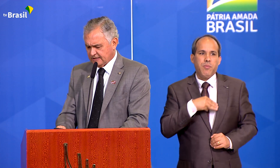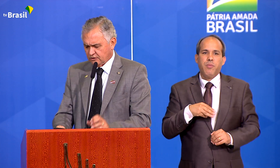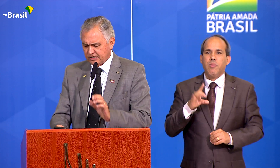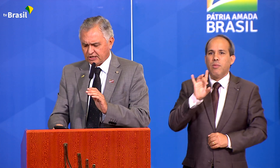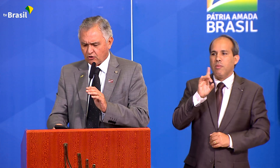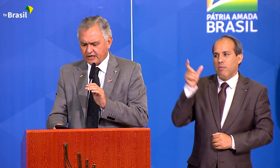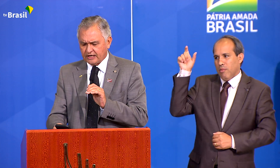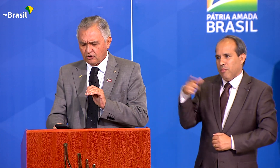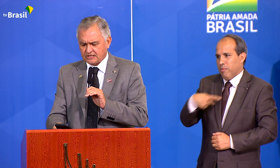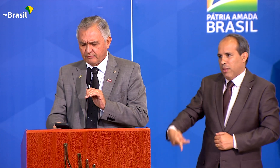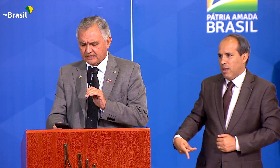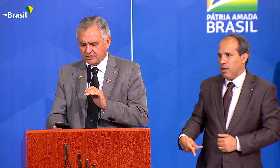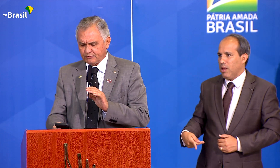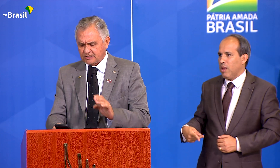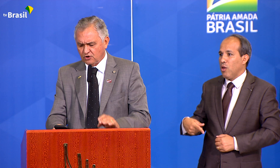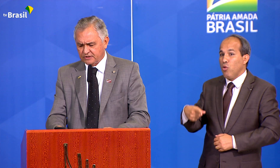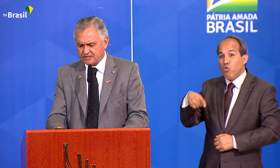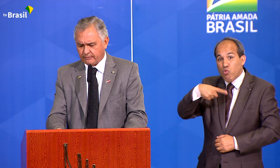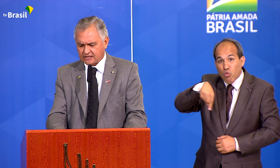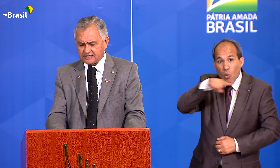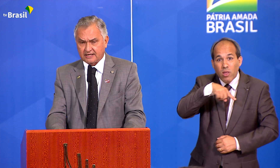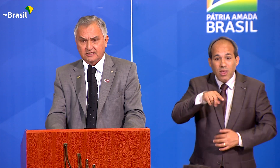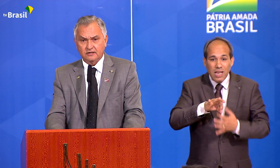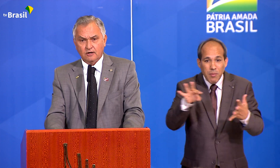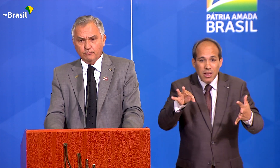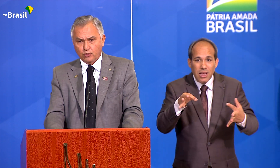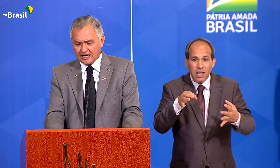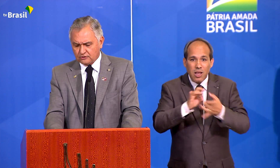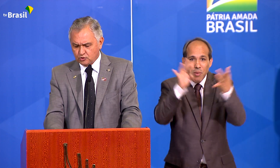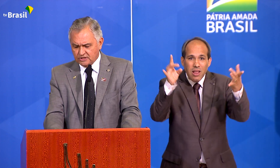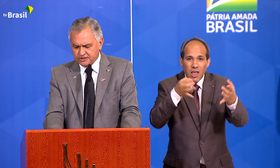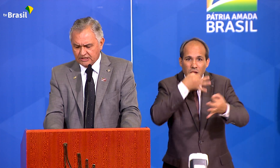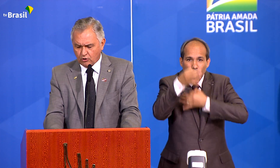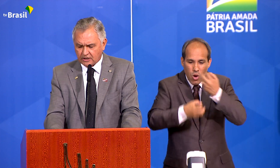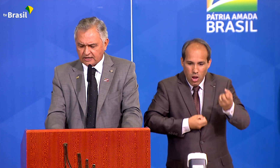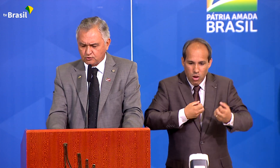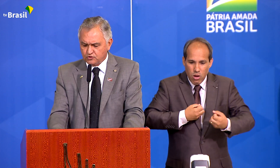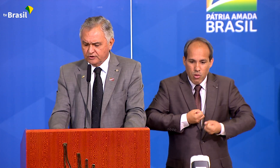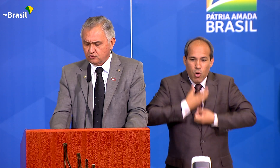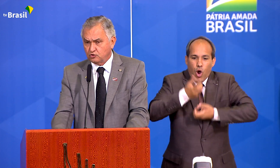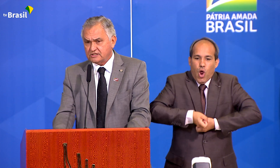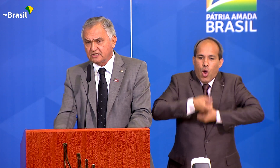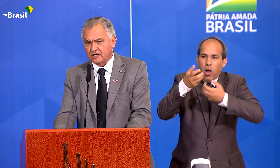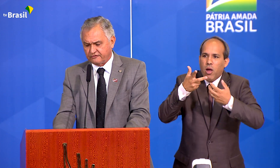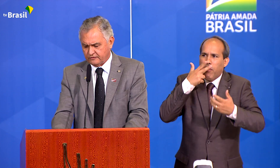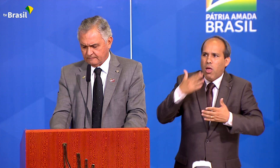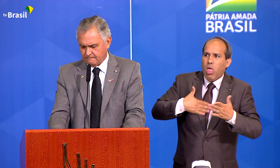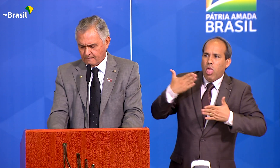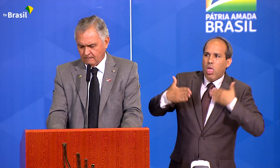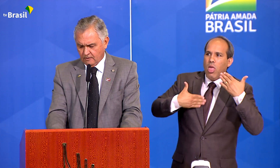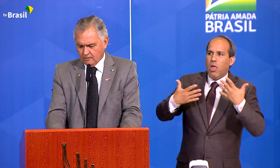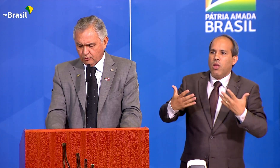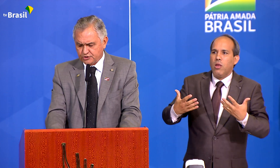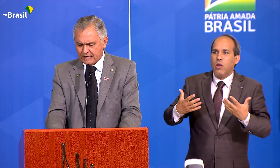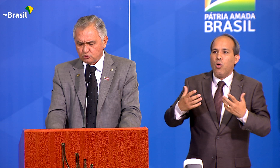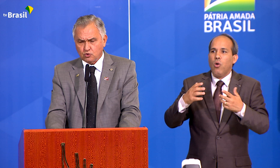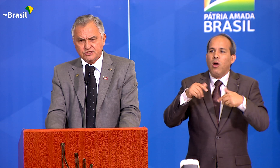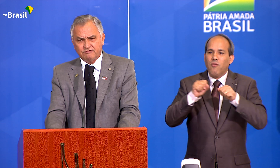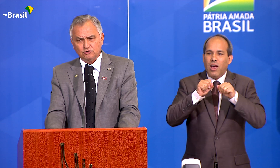é não é de agora que a nossa liberdade expressão vem sendo ameaçada por atos antidemocráticos vindos do STF